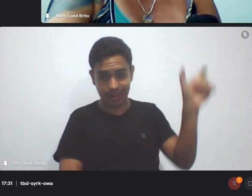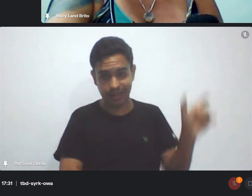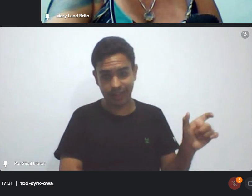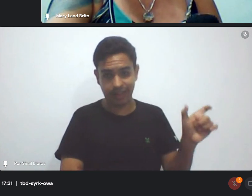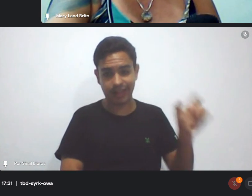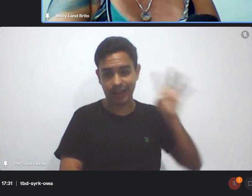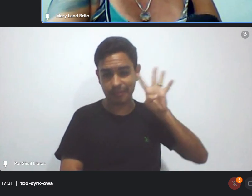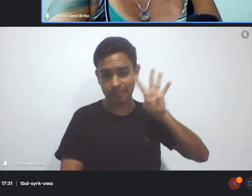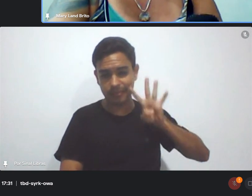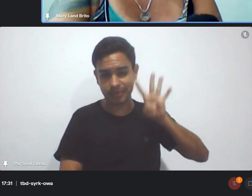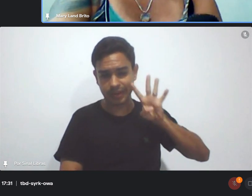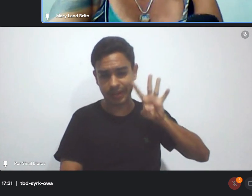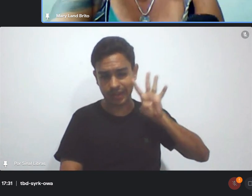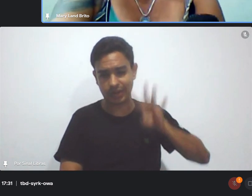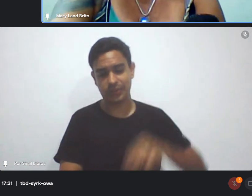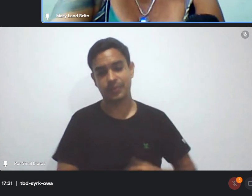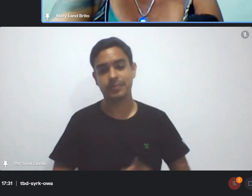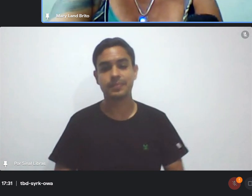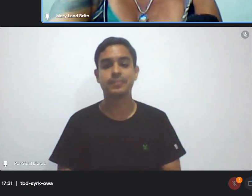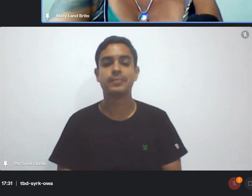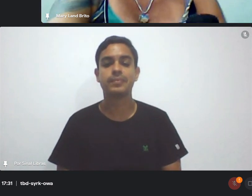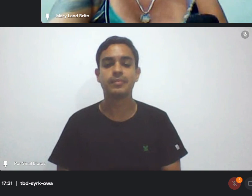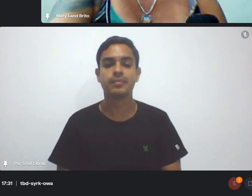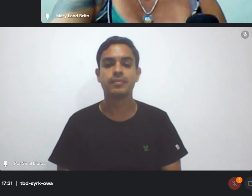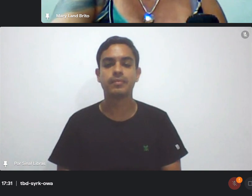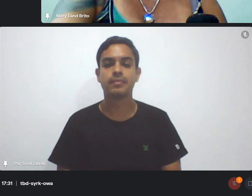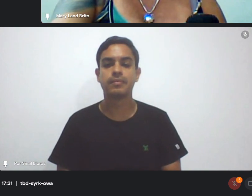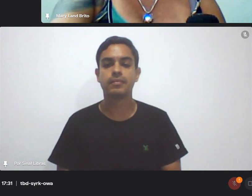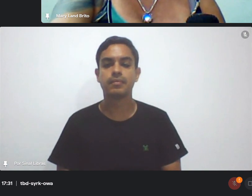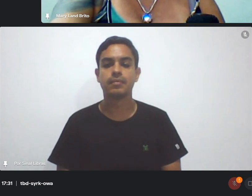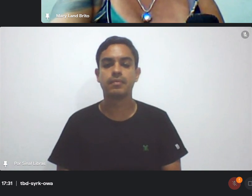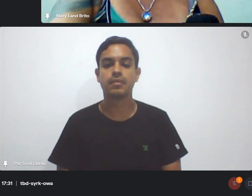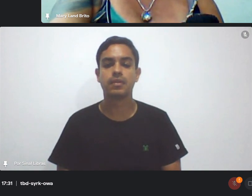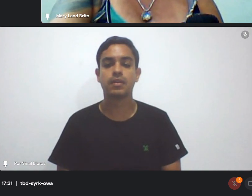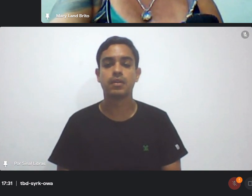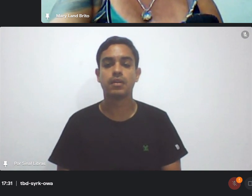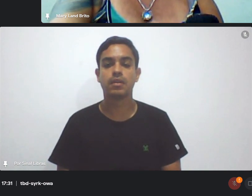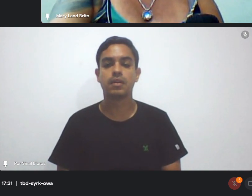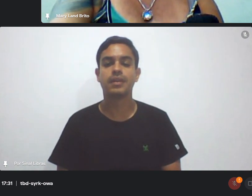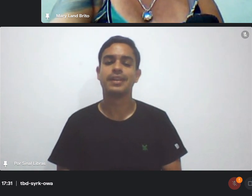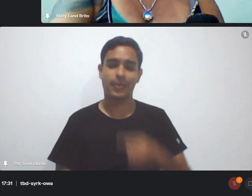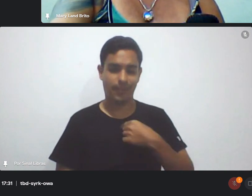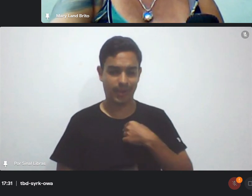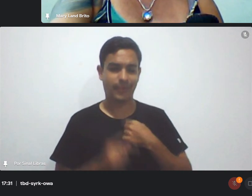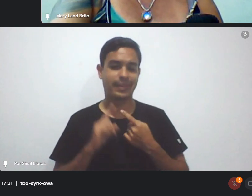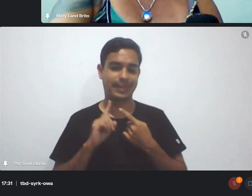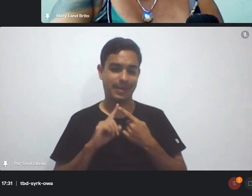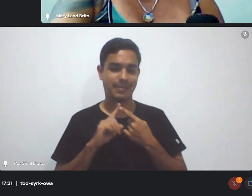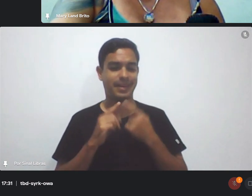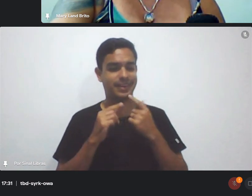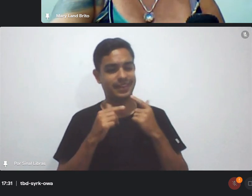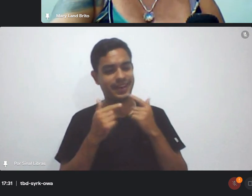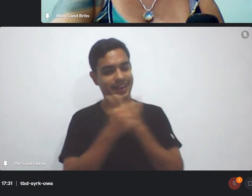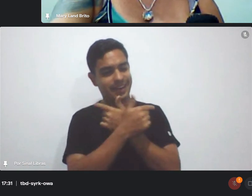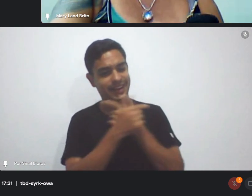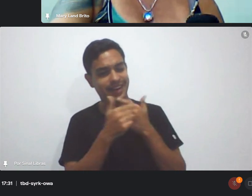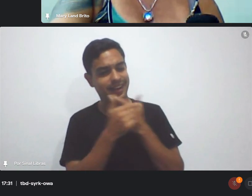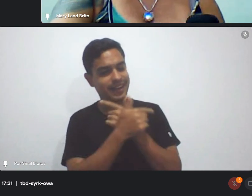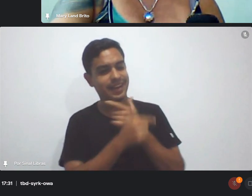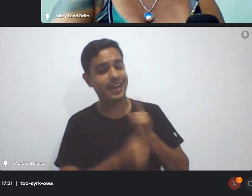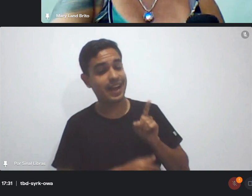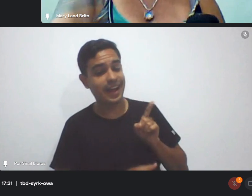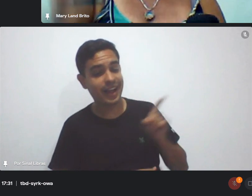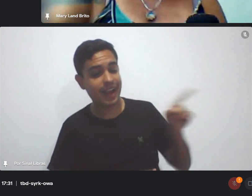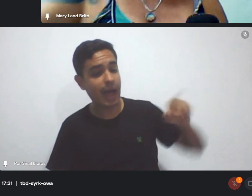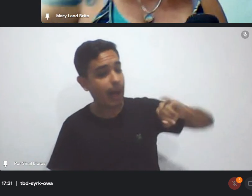com ela. Não é isso? Muito para cima ela. Eu dei umas risadas aqui, mas é porque ela, sabe, ela